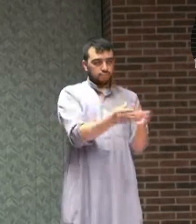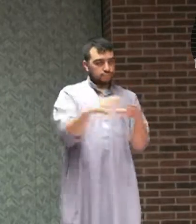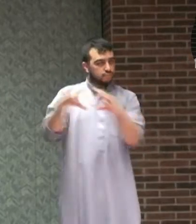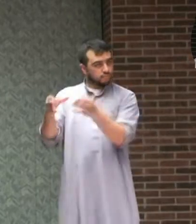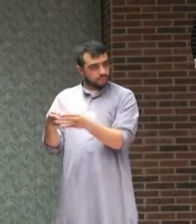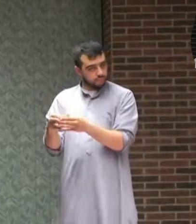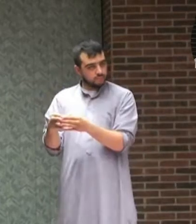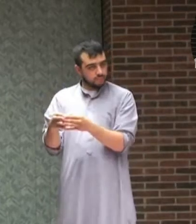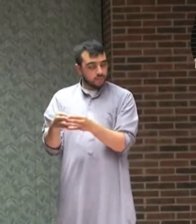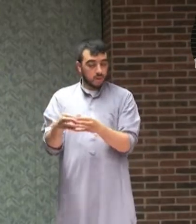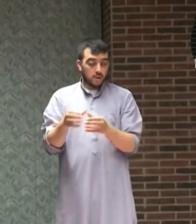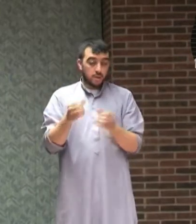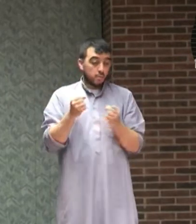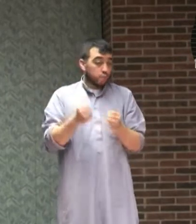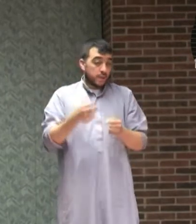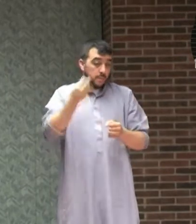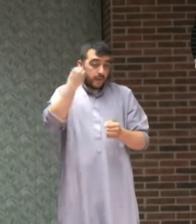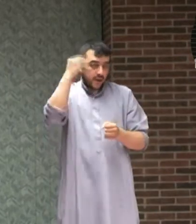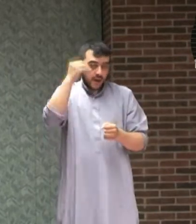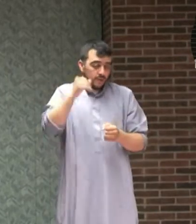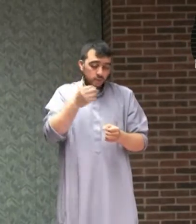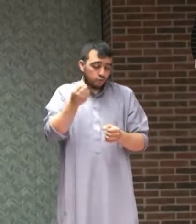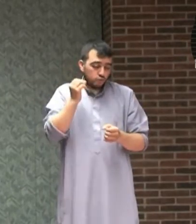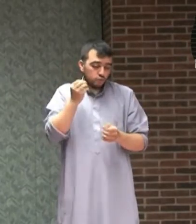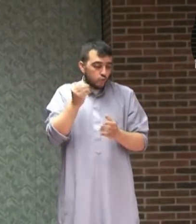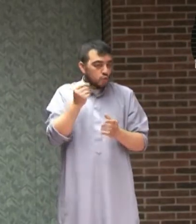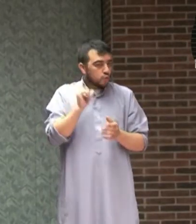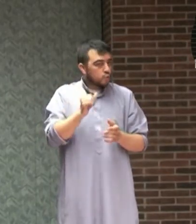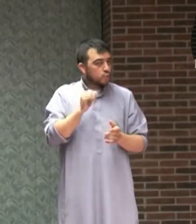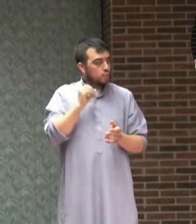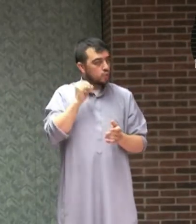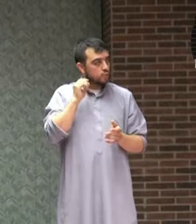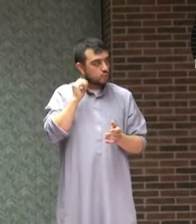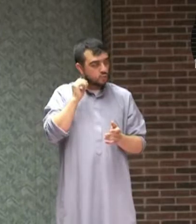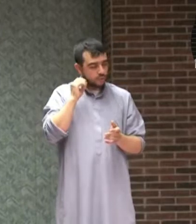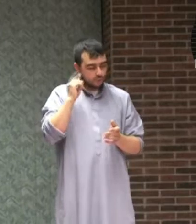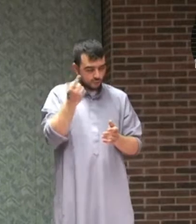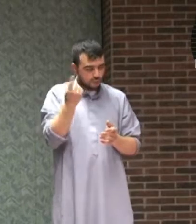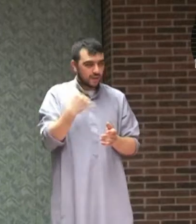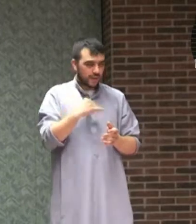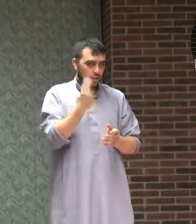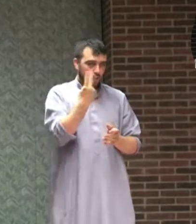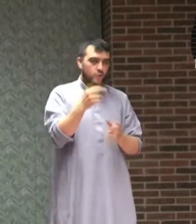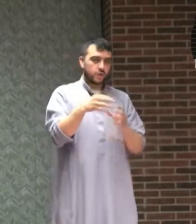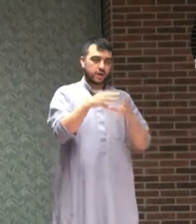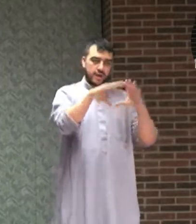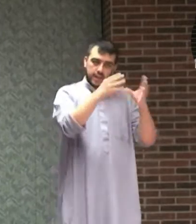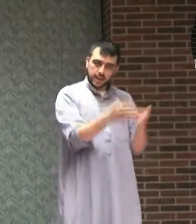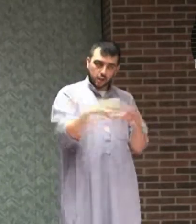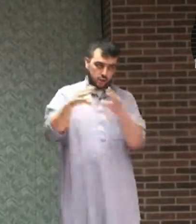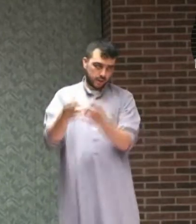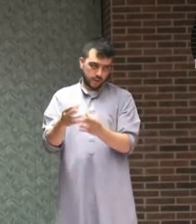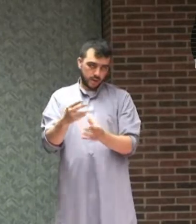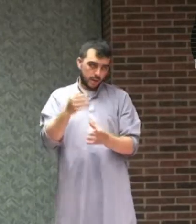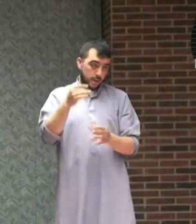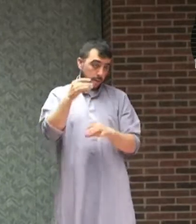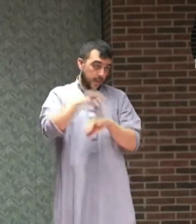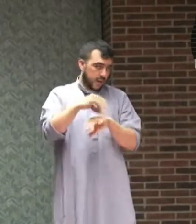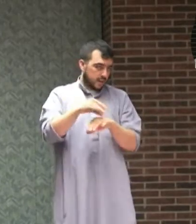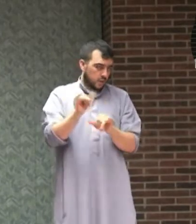catégories. Même si qu'elles soient graves ou pas graves, elles se divisent en deux catégories. Il y a des maladies